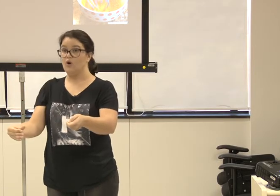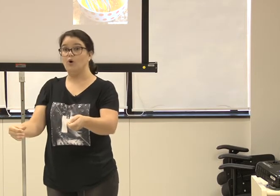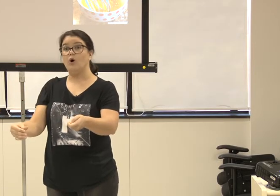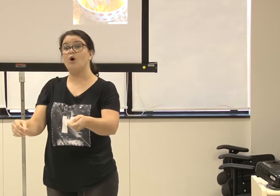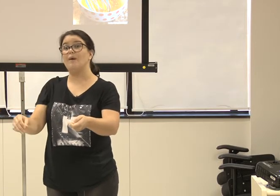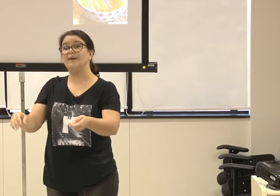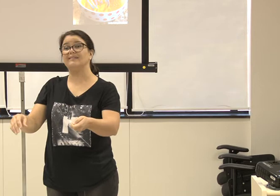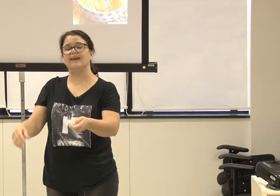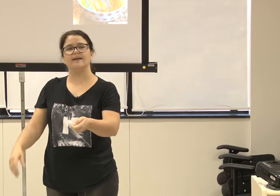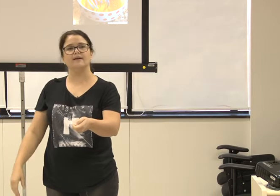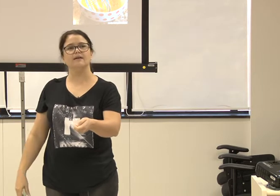Ou a manteiga.